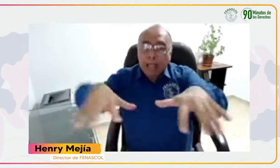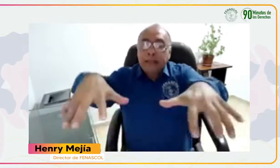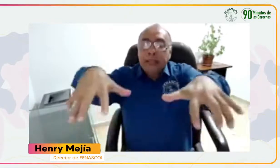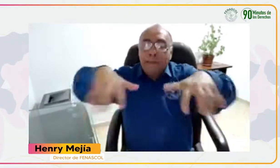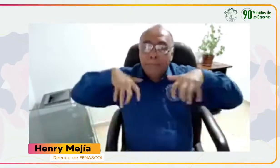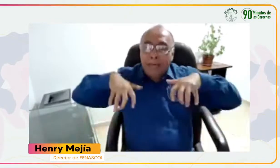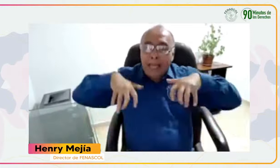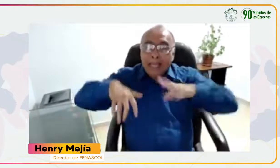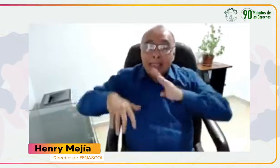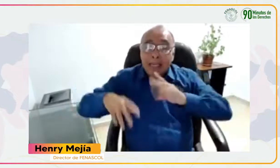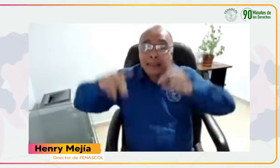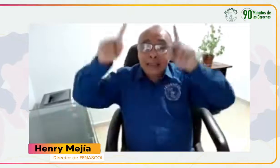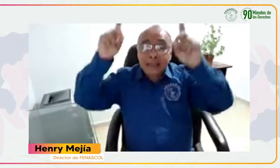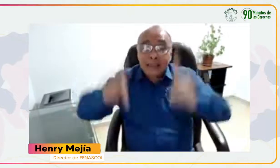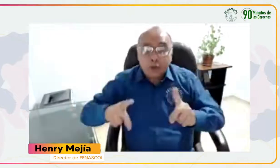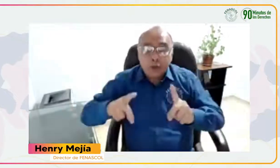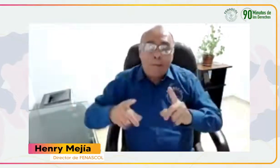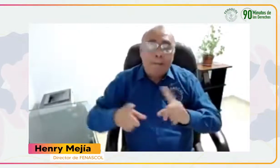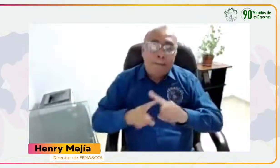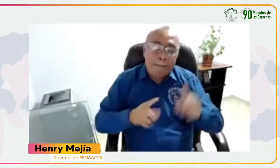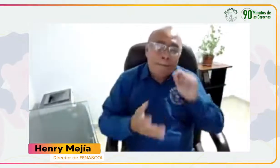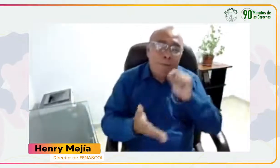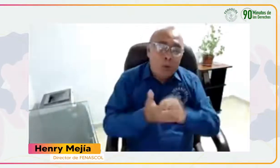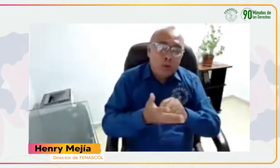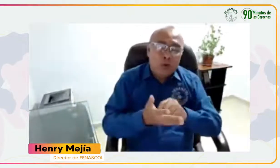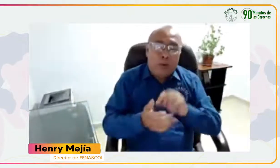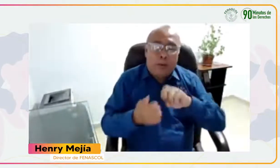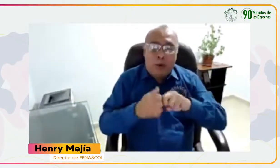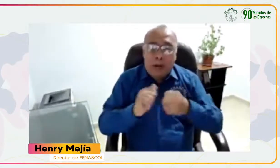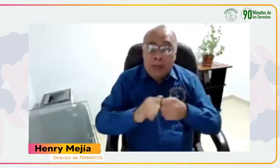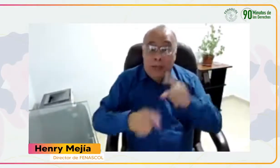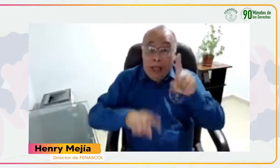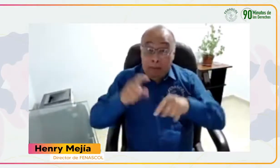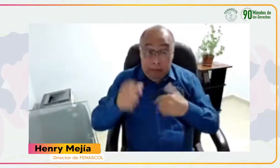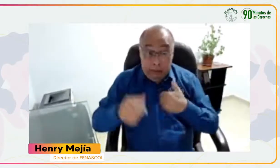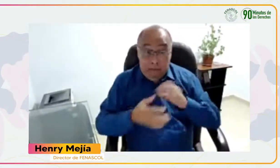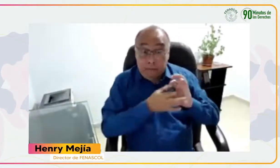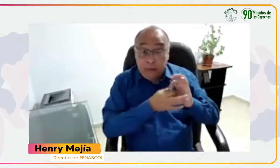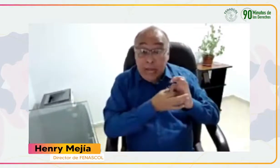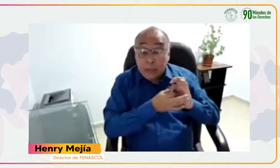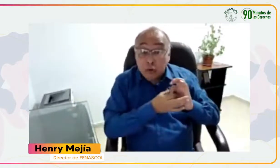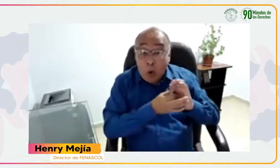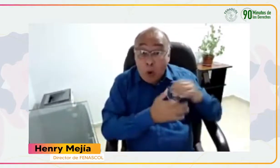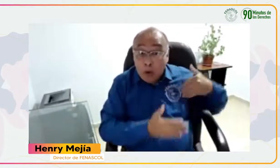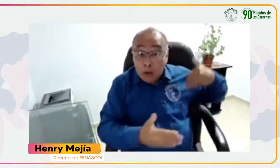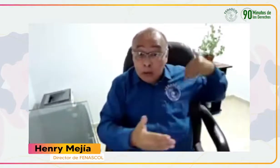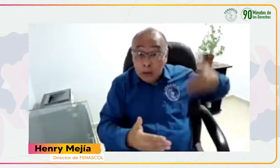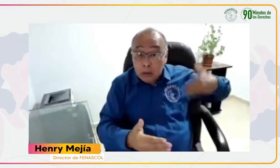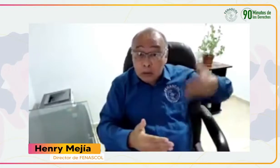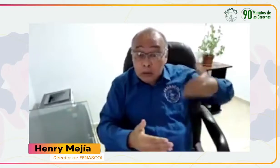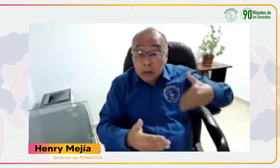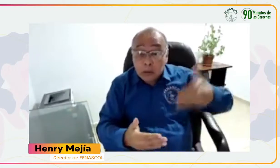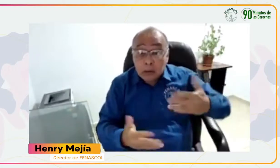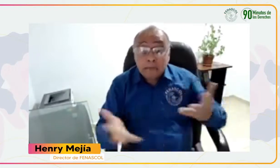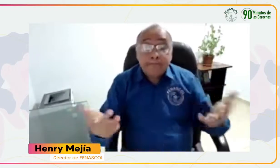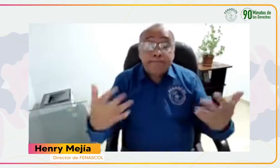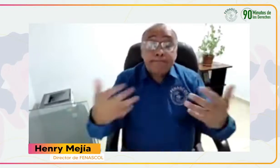un deber también en las asambleas y en la toma de decisión que participen. Porque es que, por ejemplo, nosotros en FENASCOL